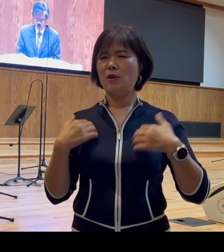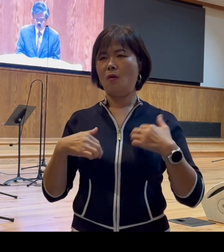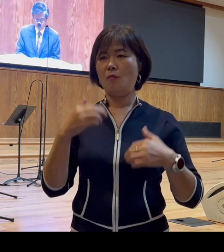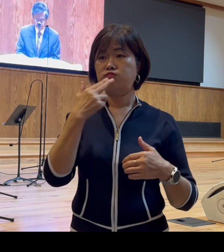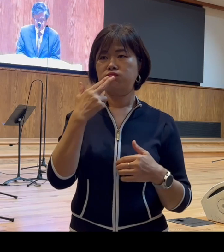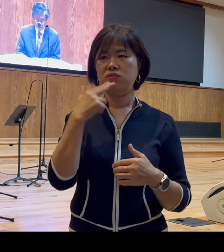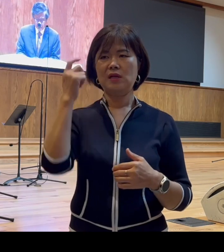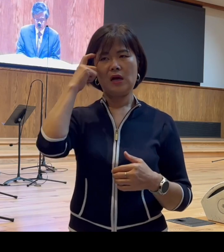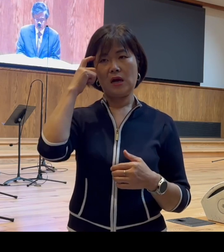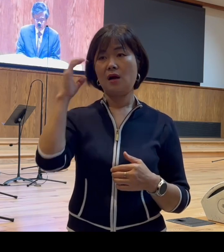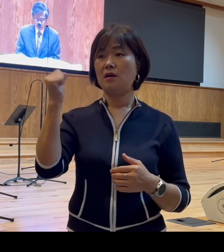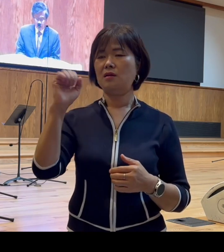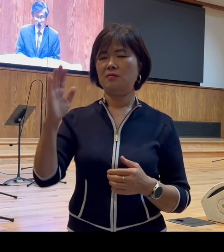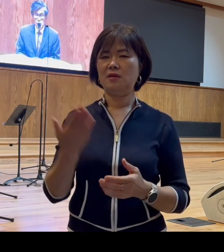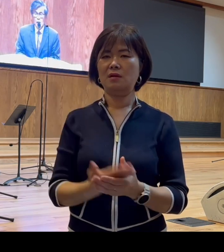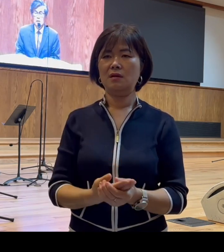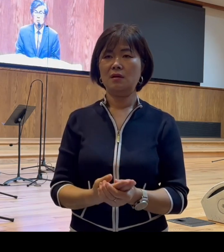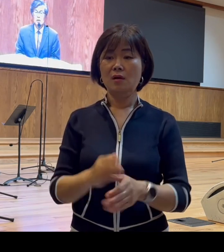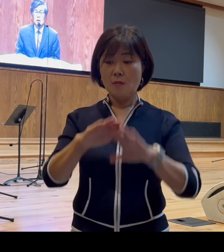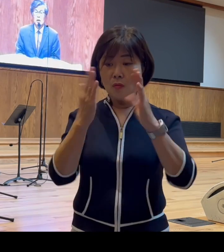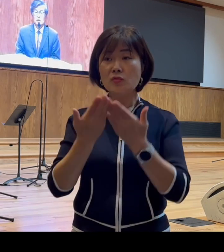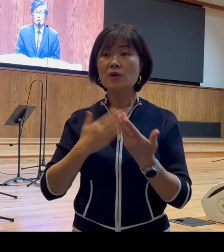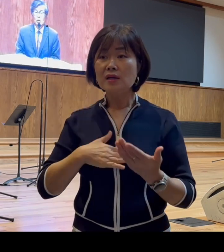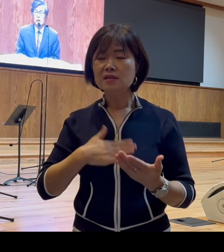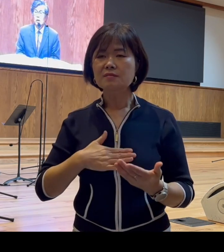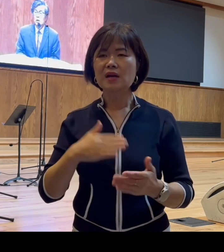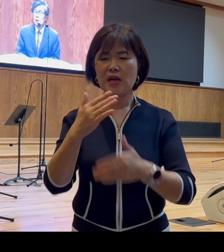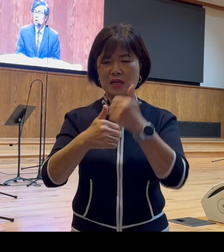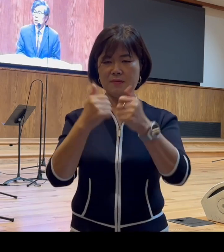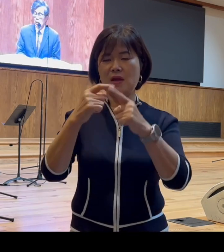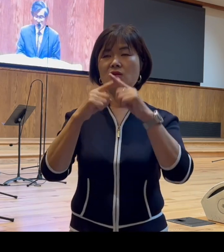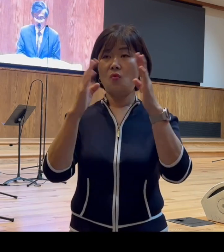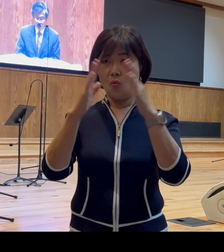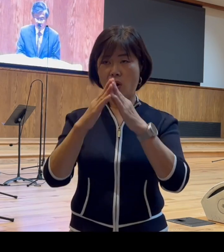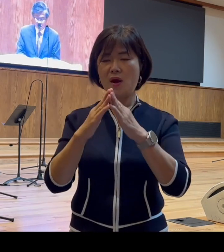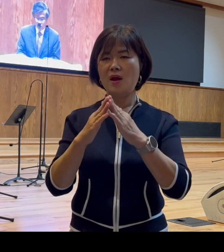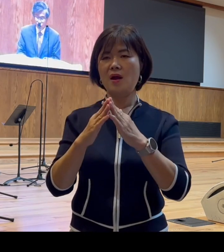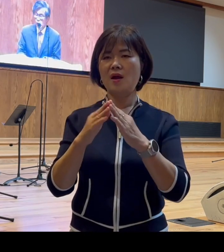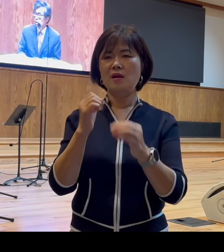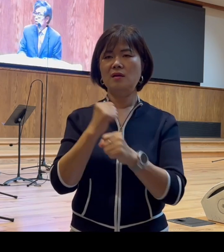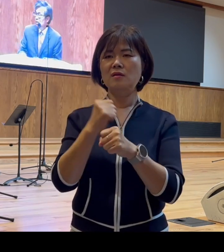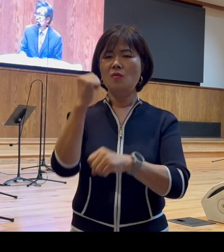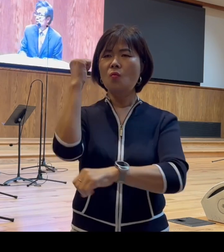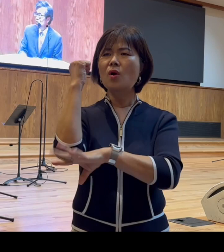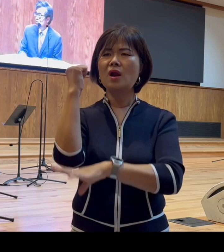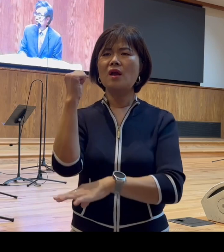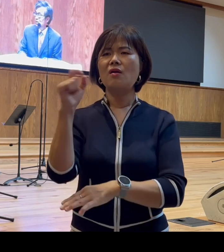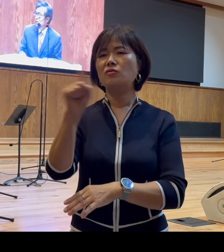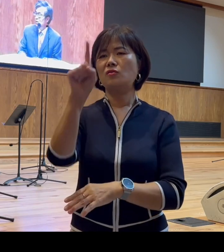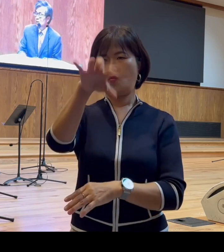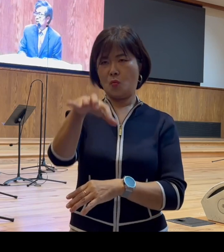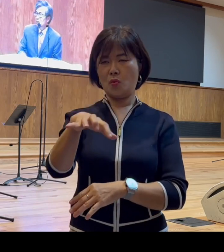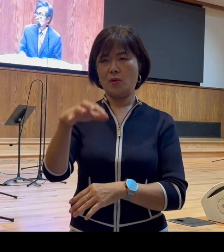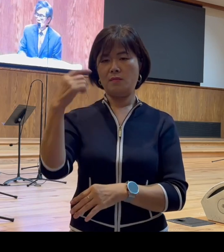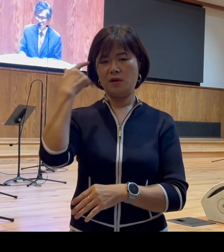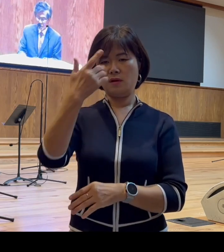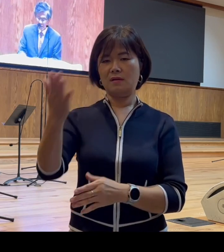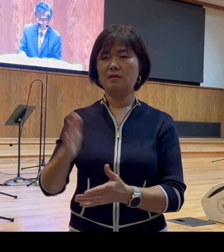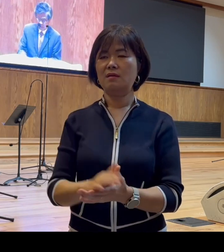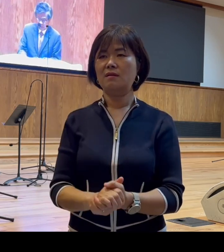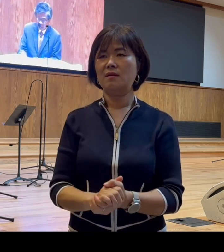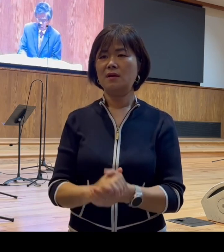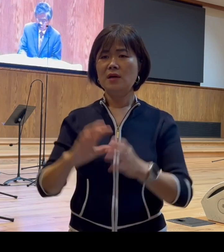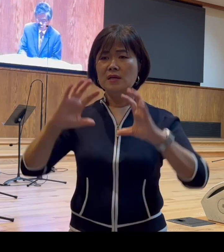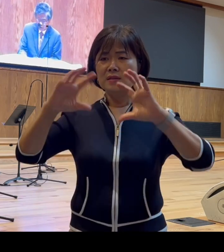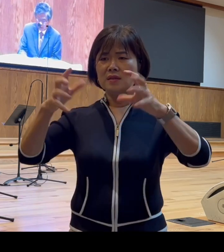없는 겁니다. 여러분 다 아시지만 하나님의 교회는 본래 이런 데가 아니었습니다.